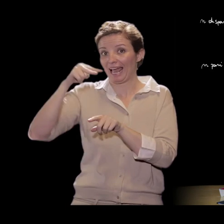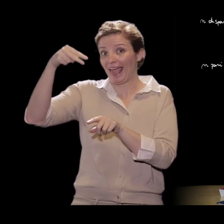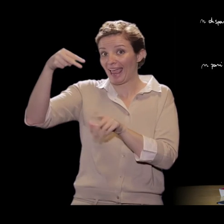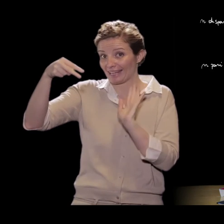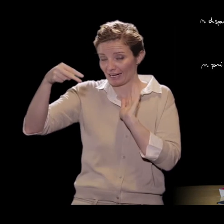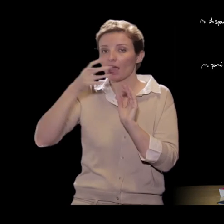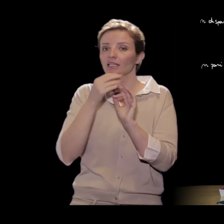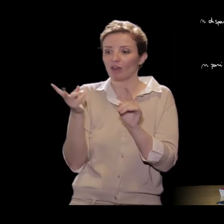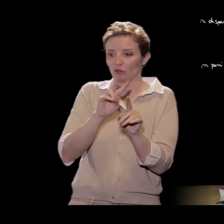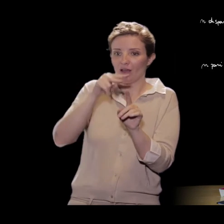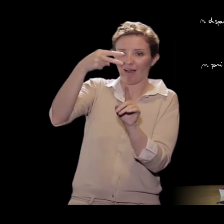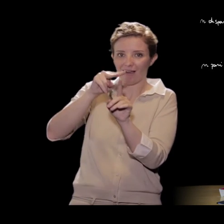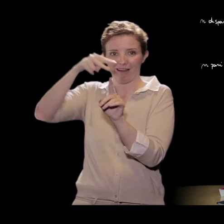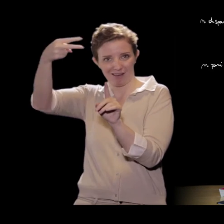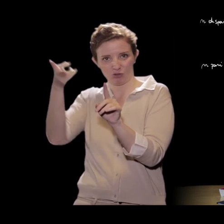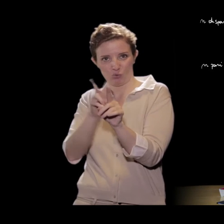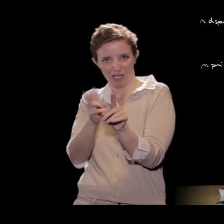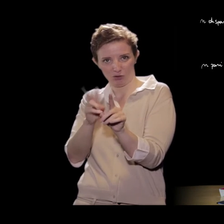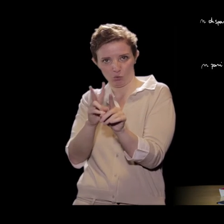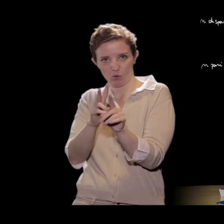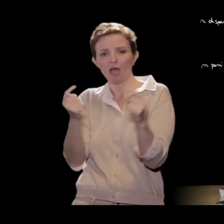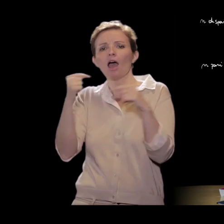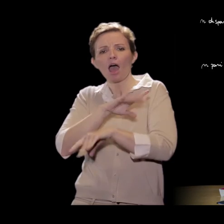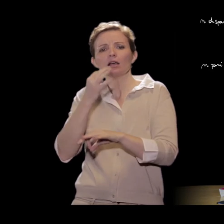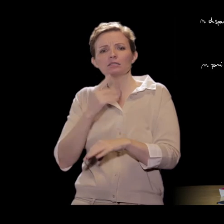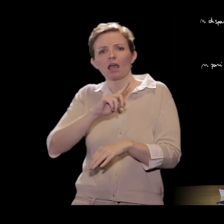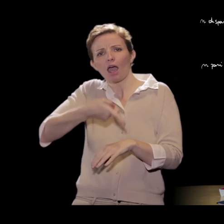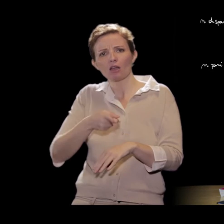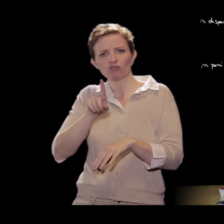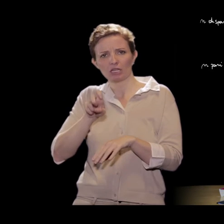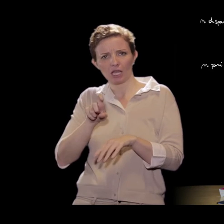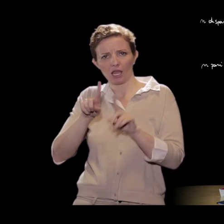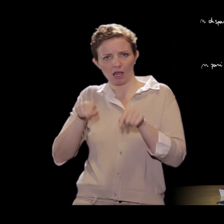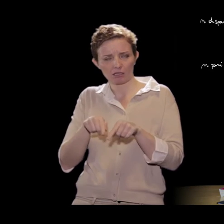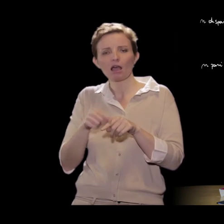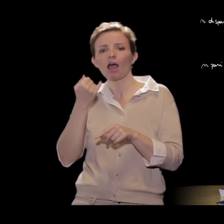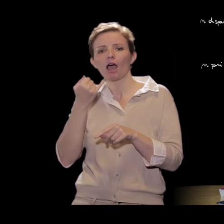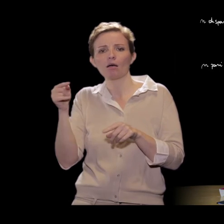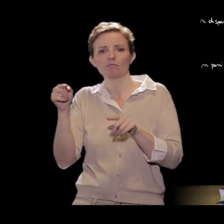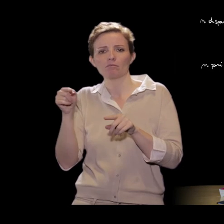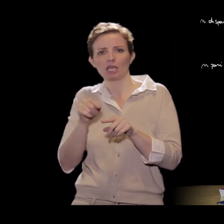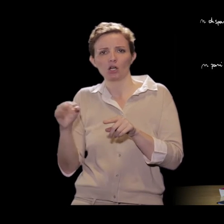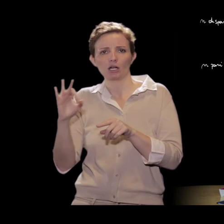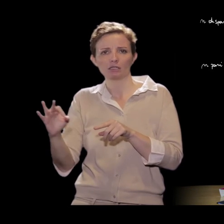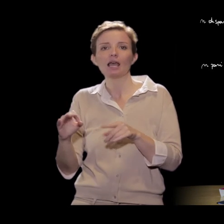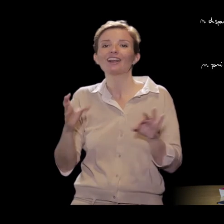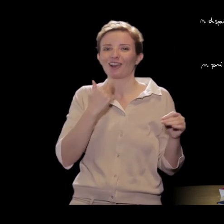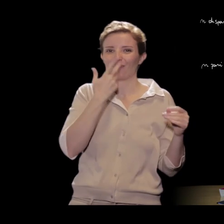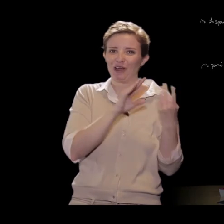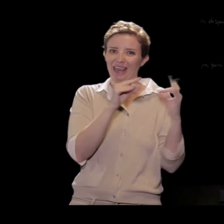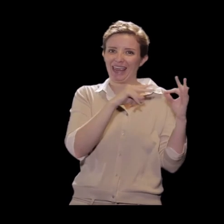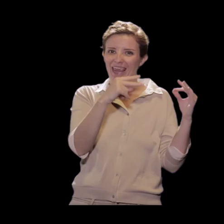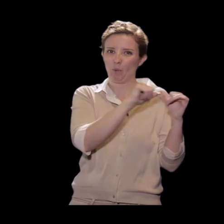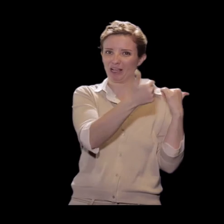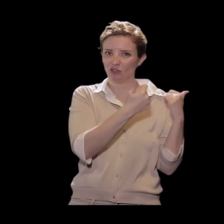quindi elevare All'ennesima primo e secondo membro Se invece GX è min di 0 affinché la nostra disequazione sia verificata è